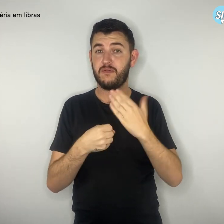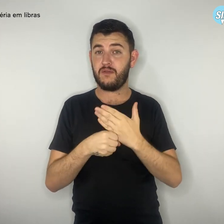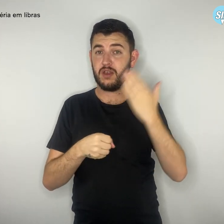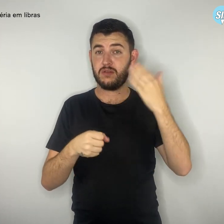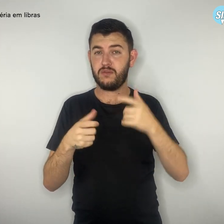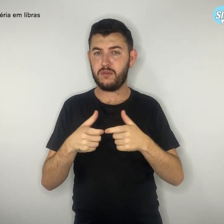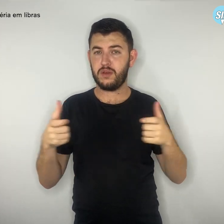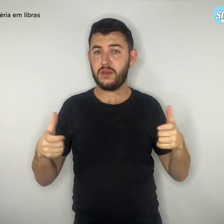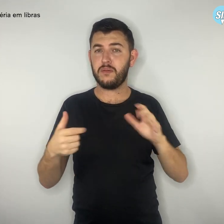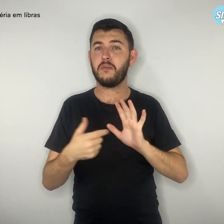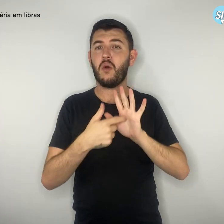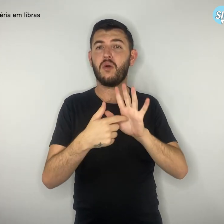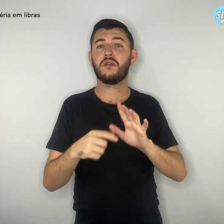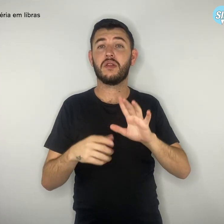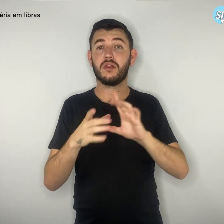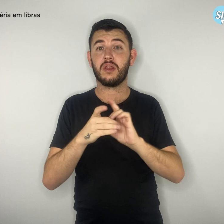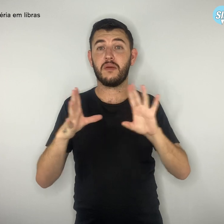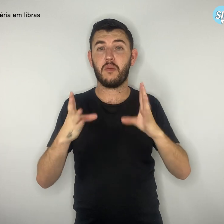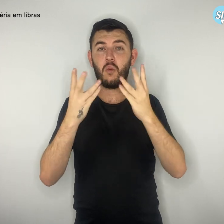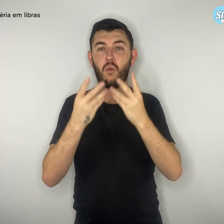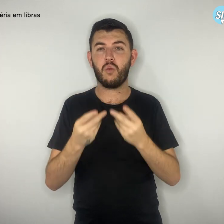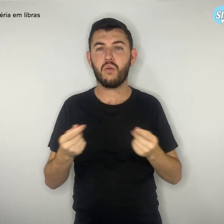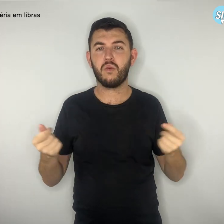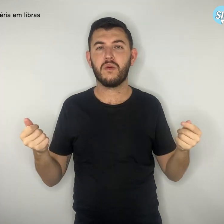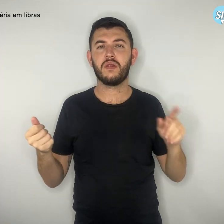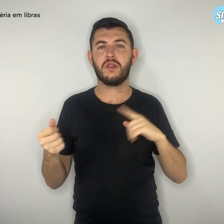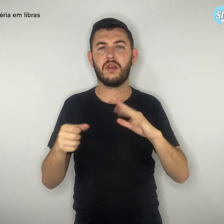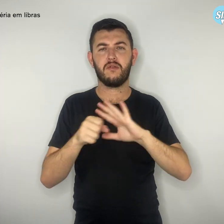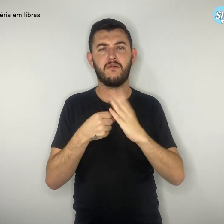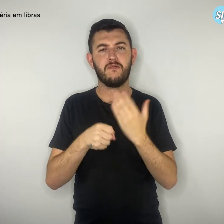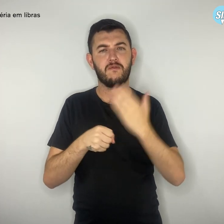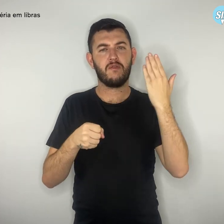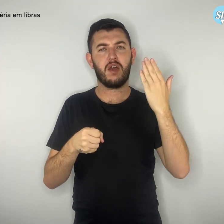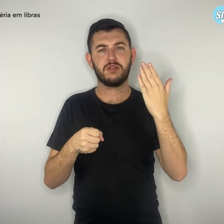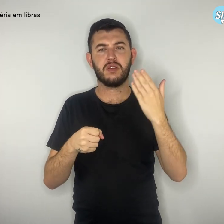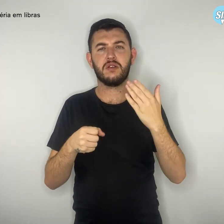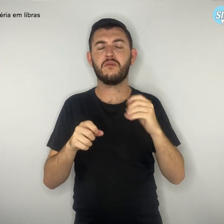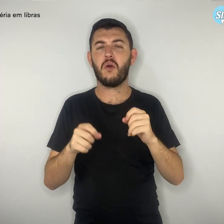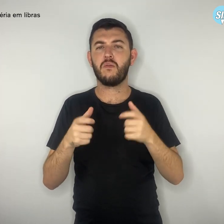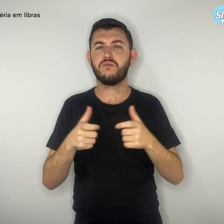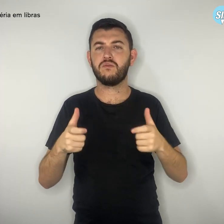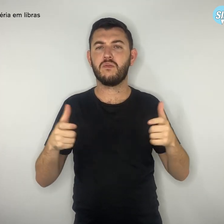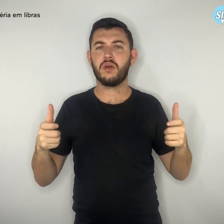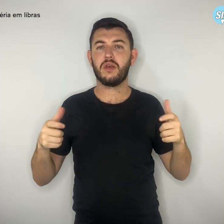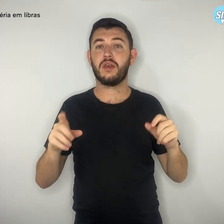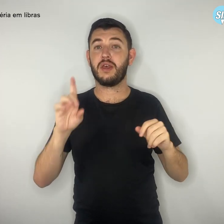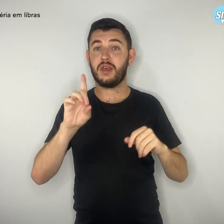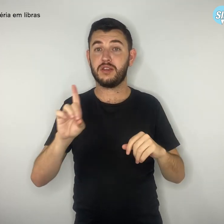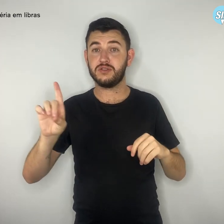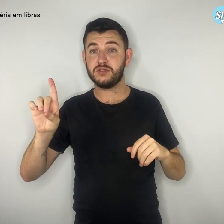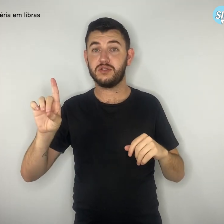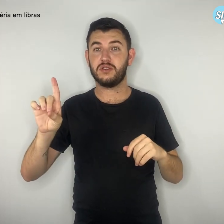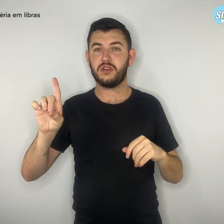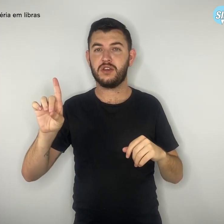Eis aí como as democracias morrem, com altas doses do fascismo administradas